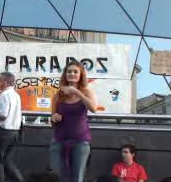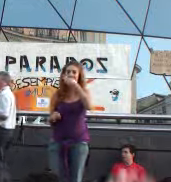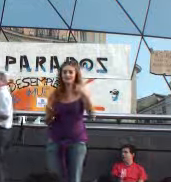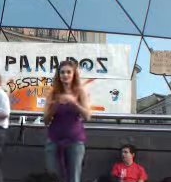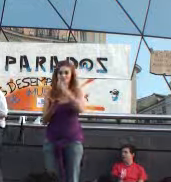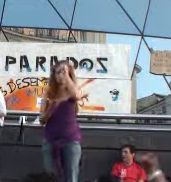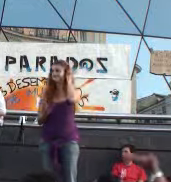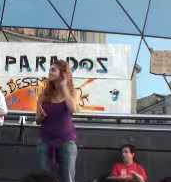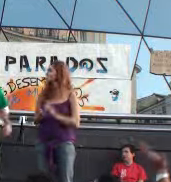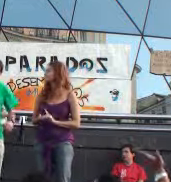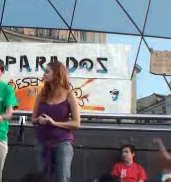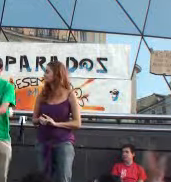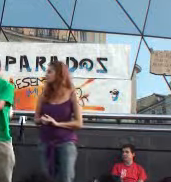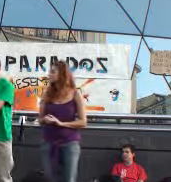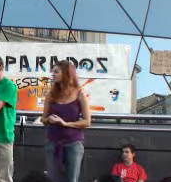alto.